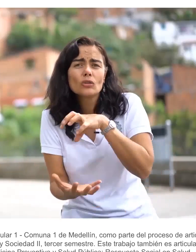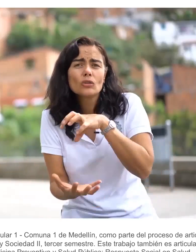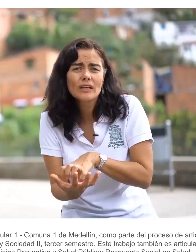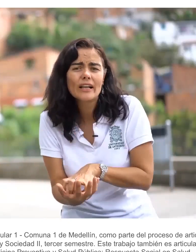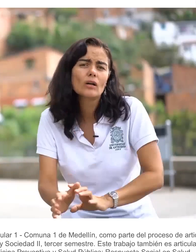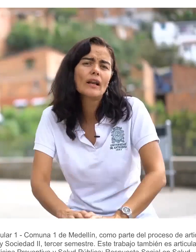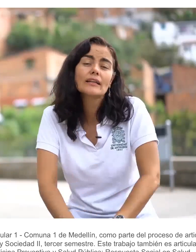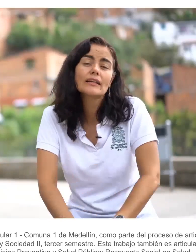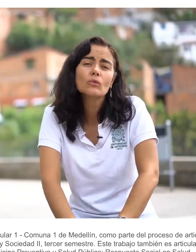y las relaciones con la salud.